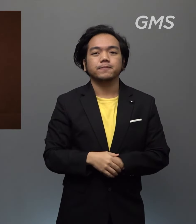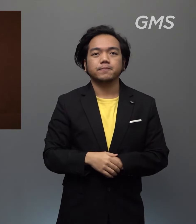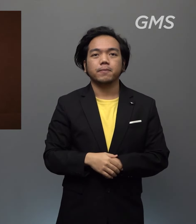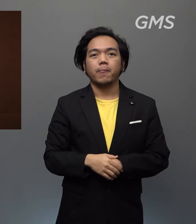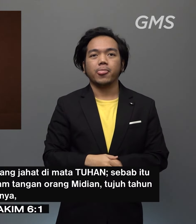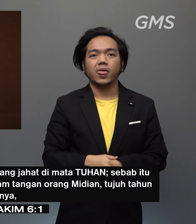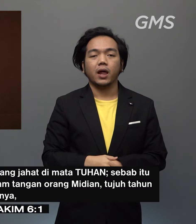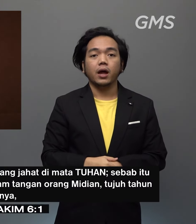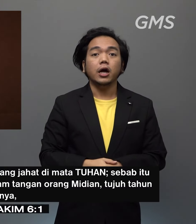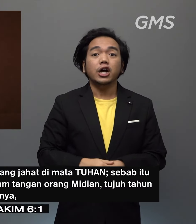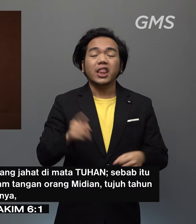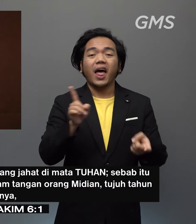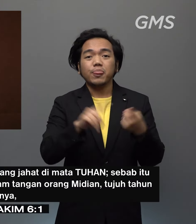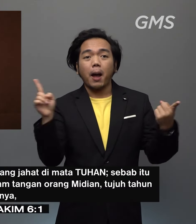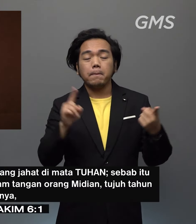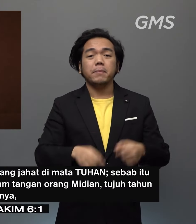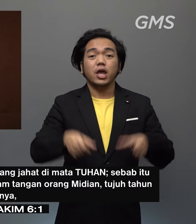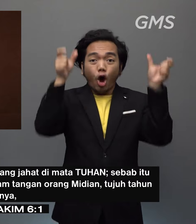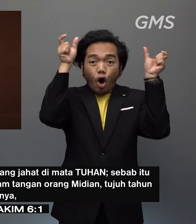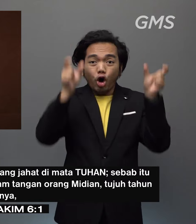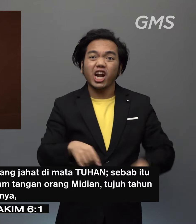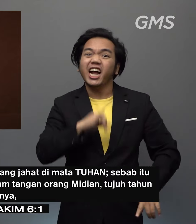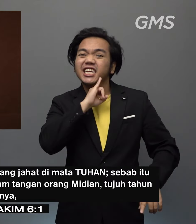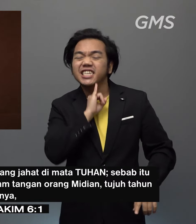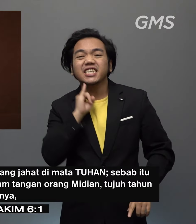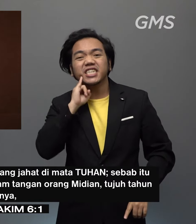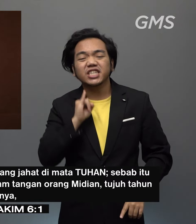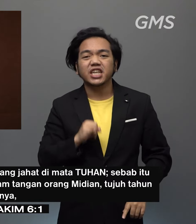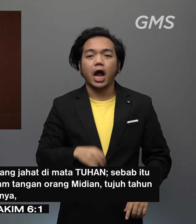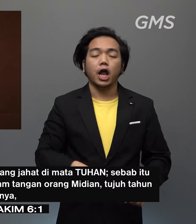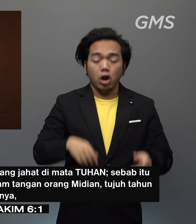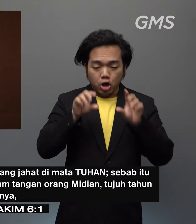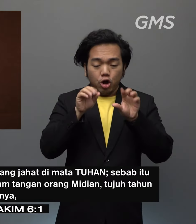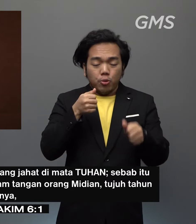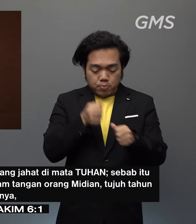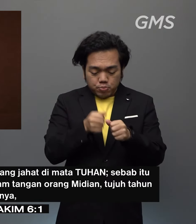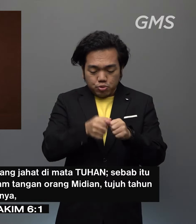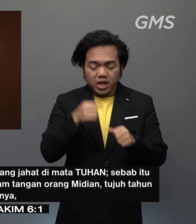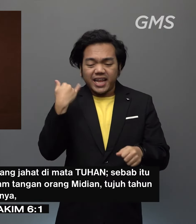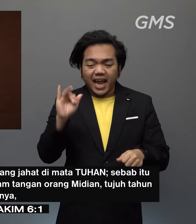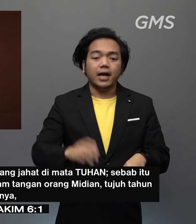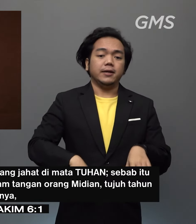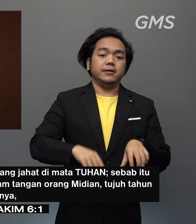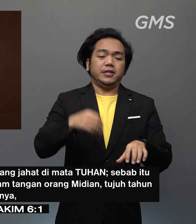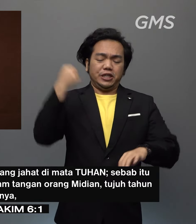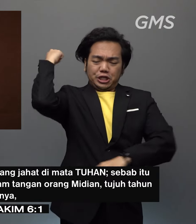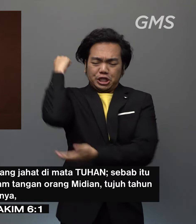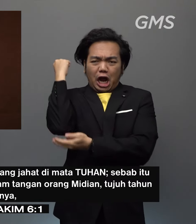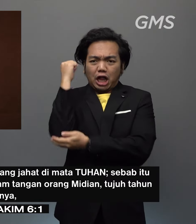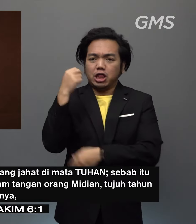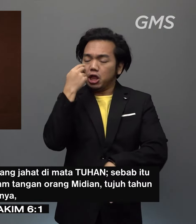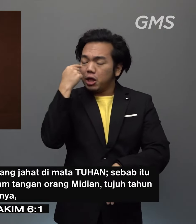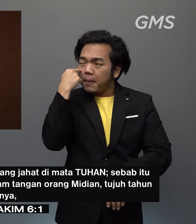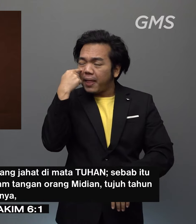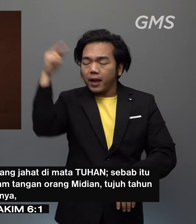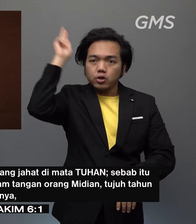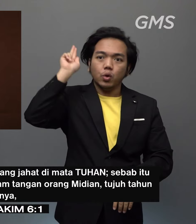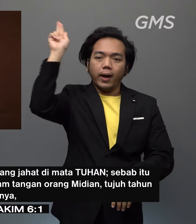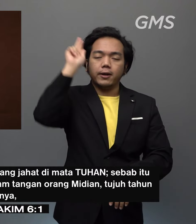ke-6. Tetapi orang Israel melakukan apa yang jahat di mata Tuhan. Sebab itu Tuhan menyerahkan mereka ke dalam